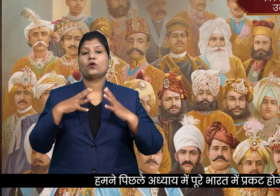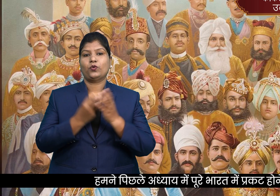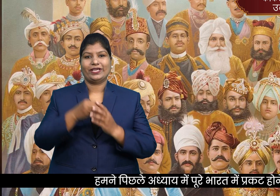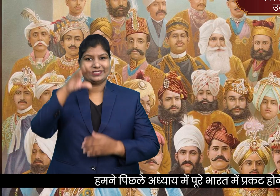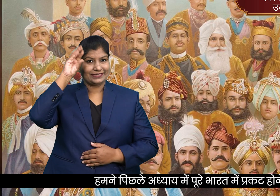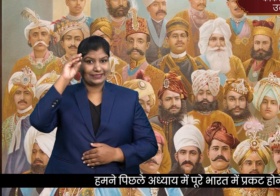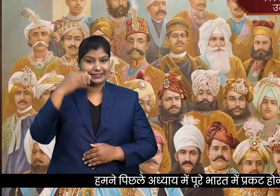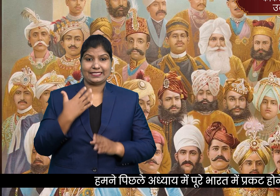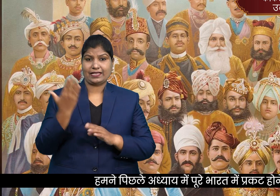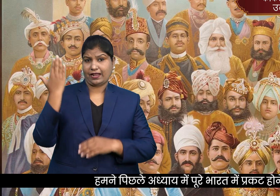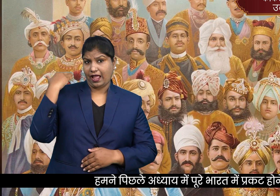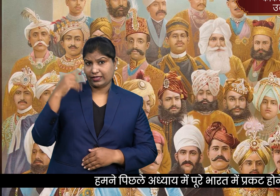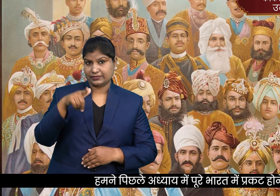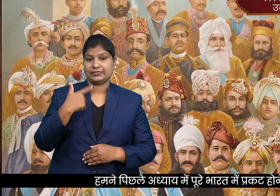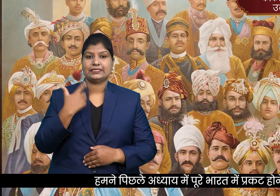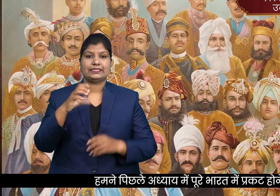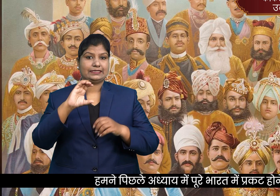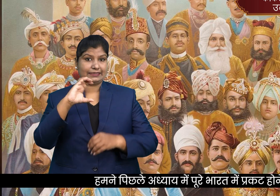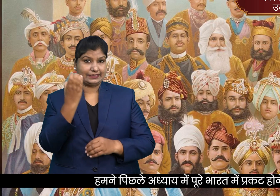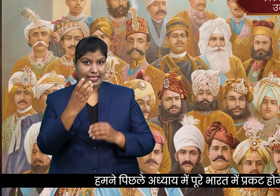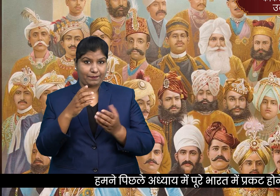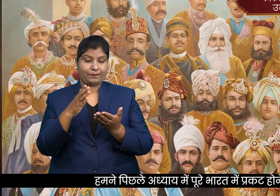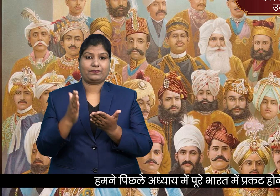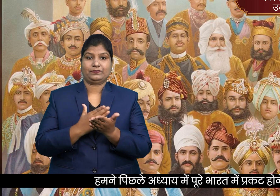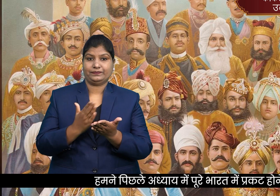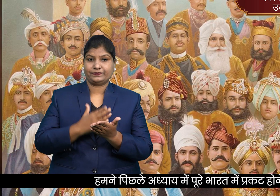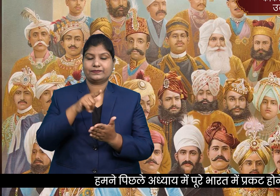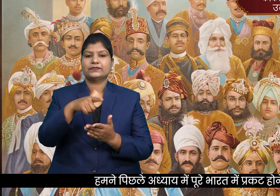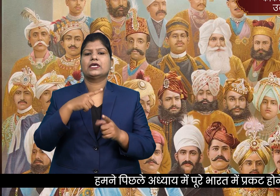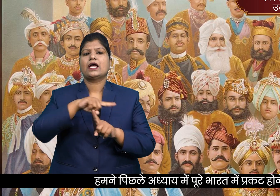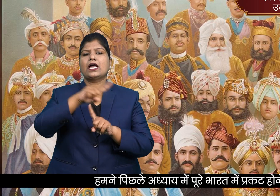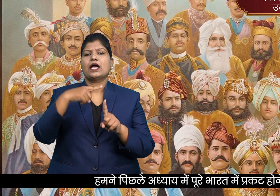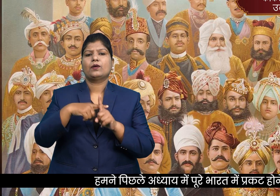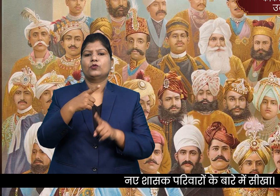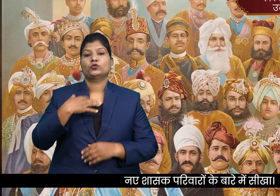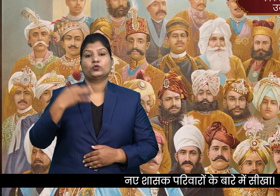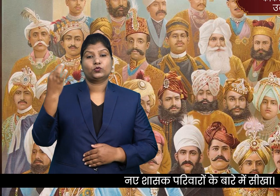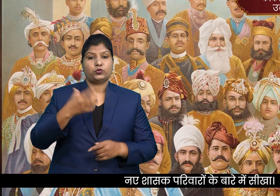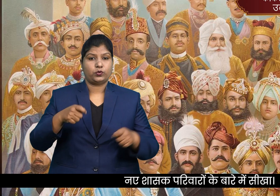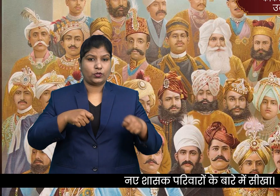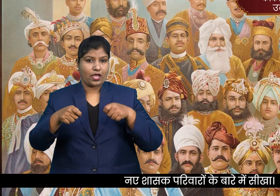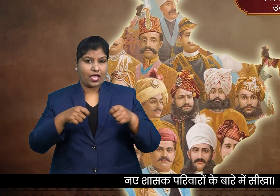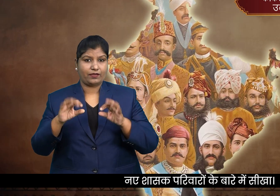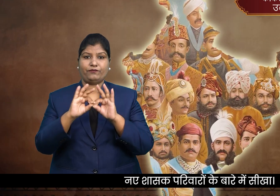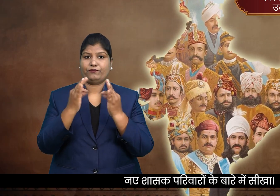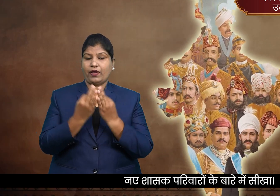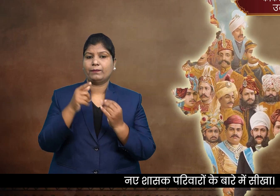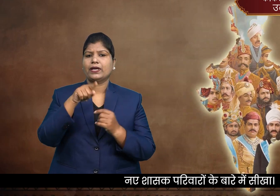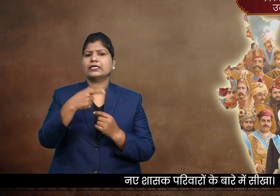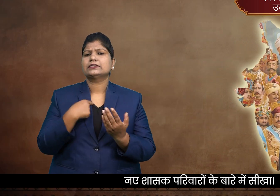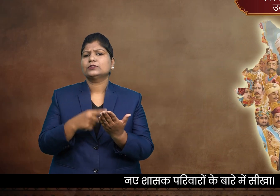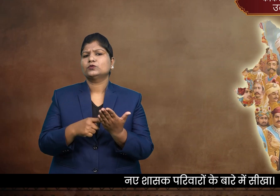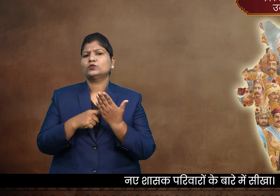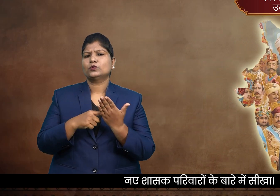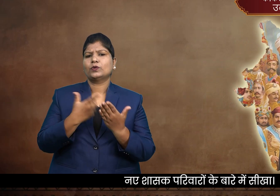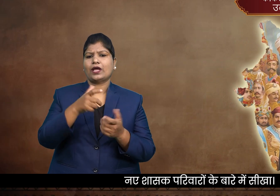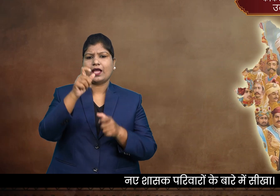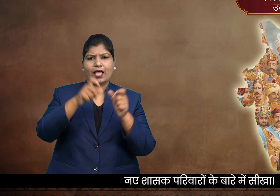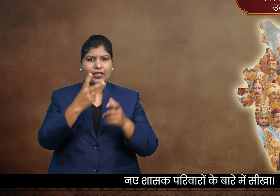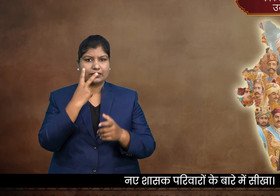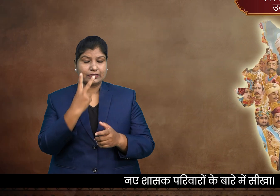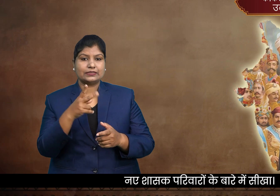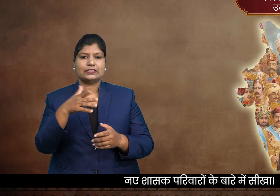हमने पिछले अध्याय में पूरे भारत में प्रकट होने वाले नए शासक परिवारों के बारे में